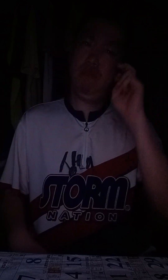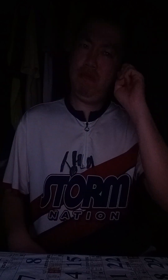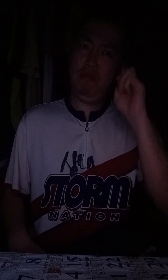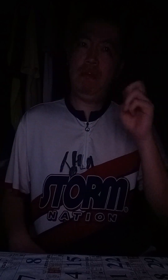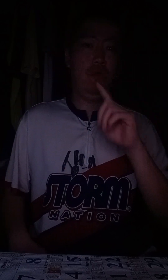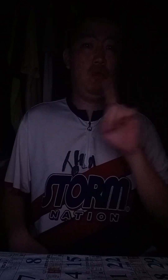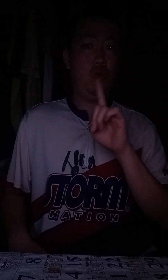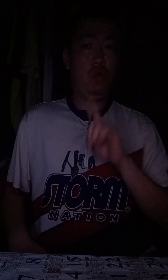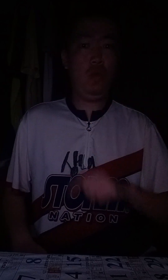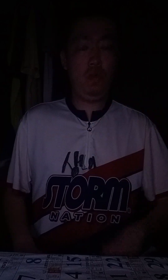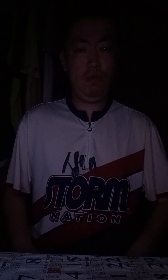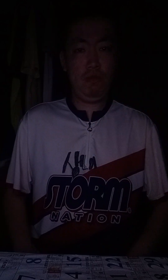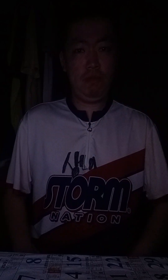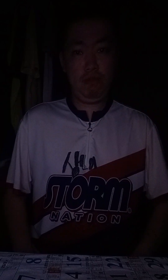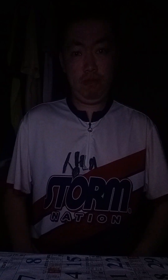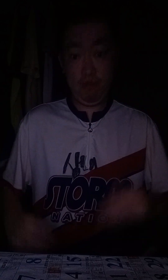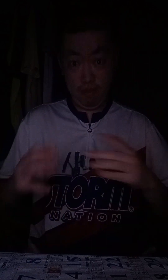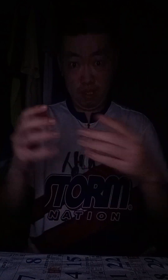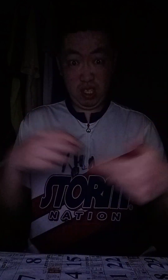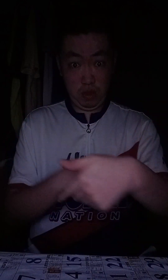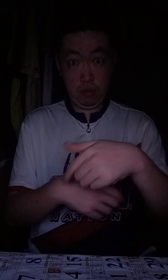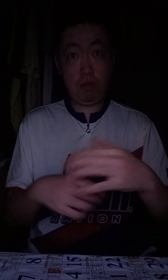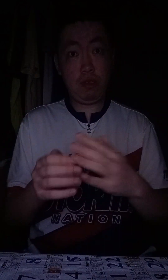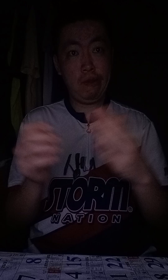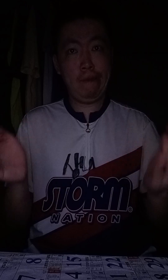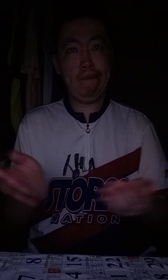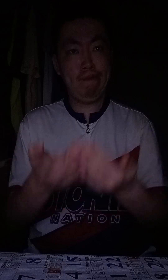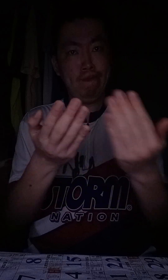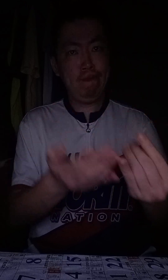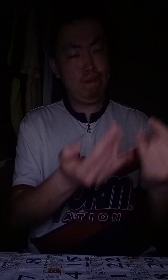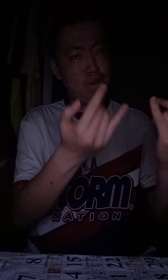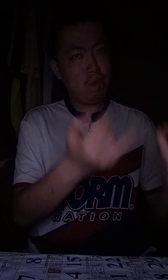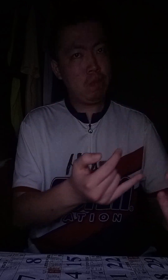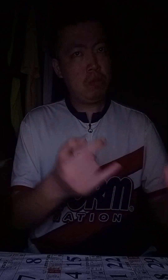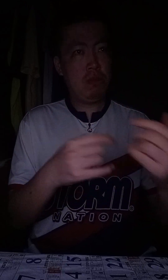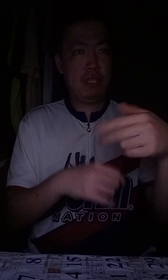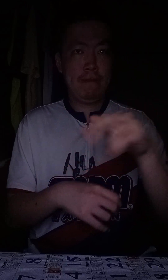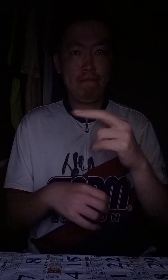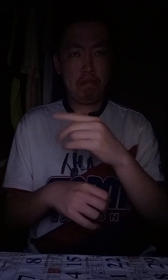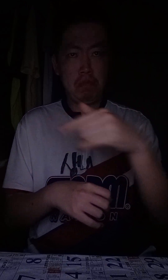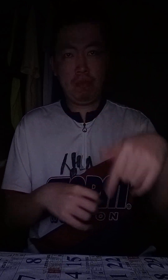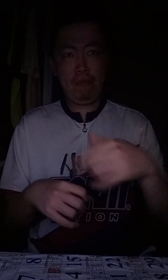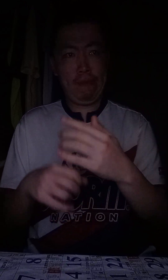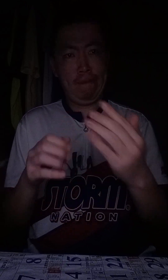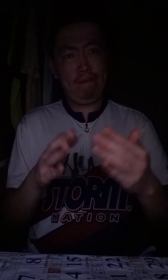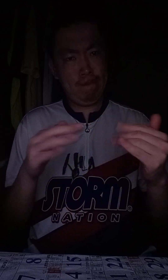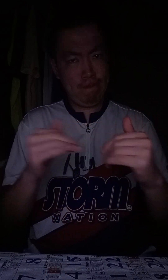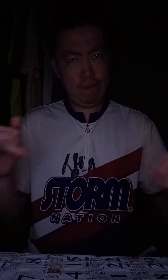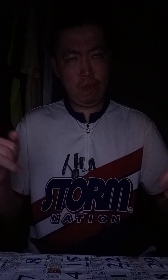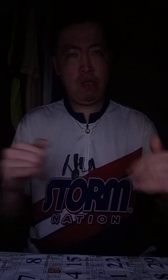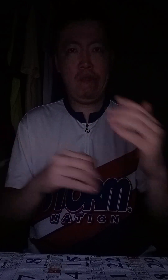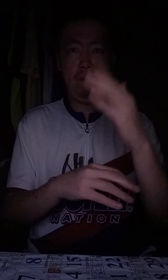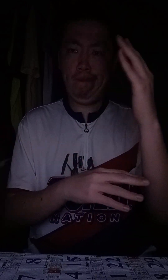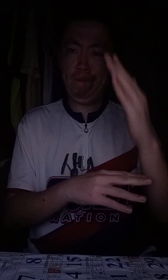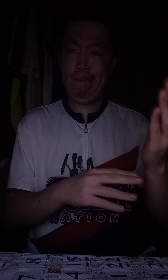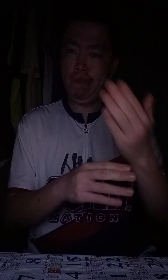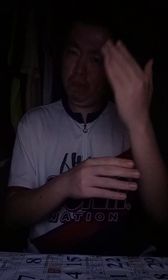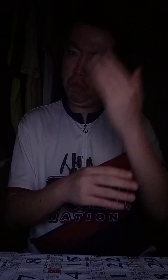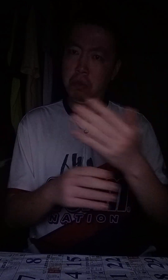뭘까? 마을버스 기사는 시내버스나 광역버스 기사보다 일반적으로 연봉이 적어 대형 면허를 딴 지 얼마 안